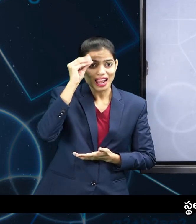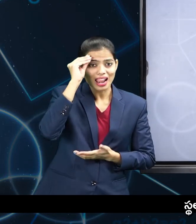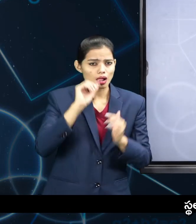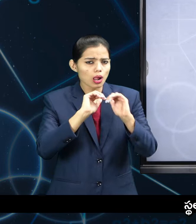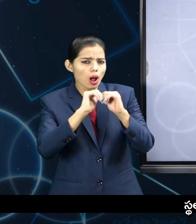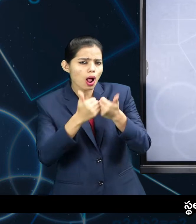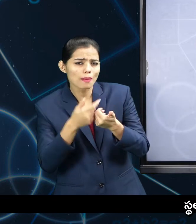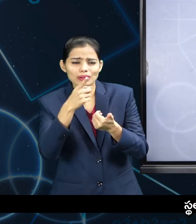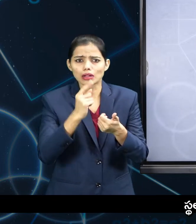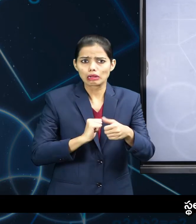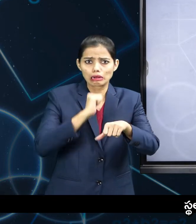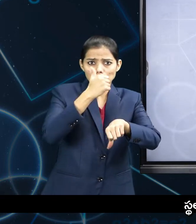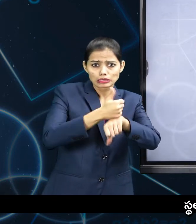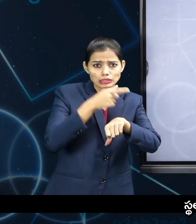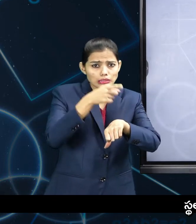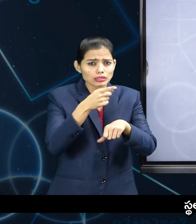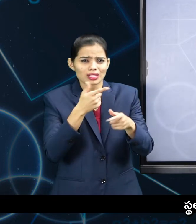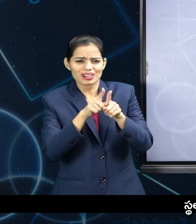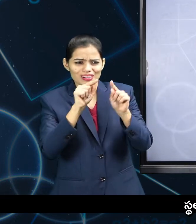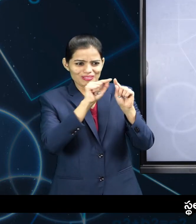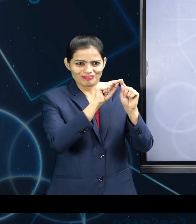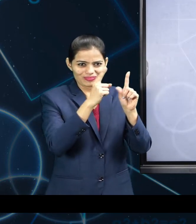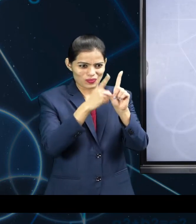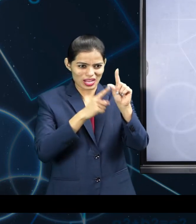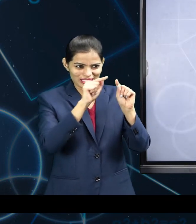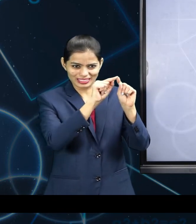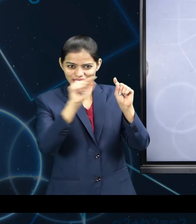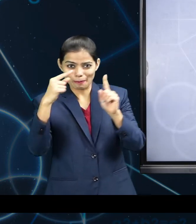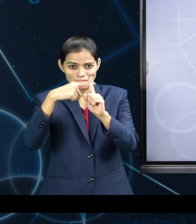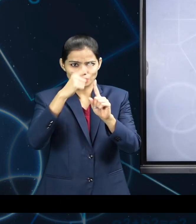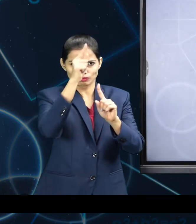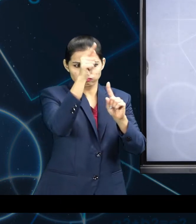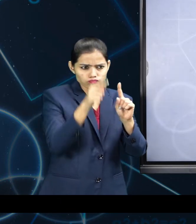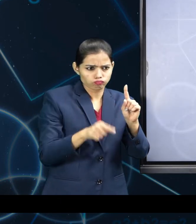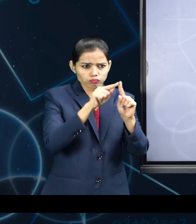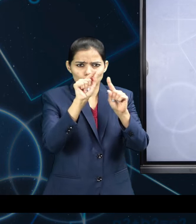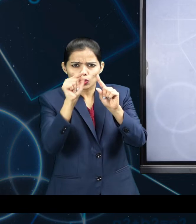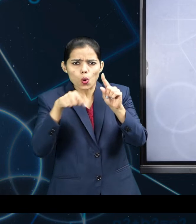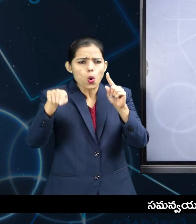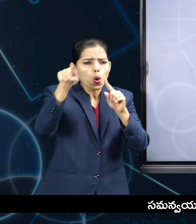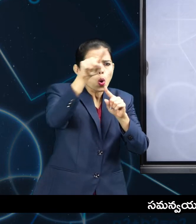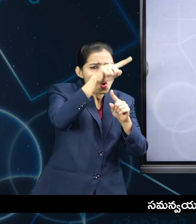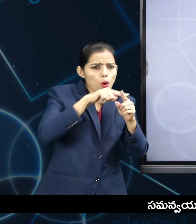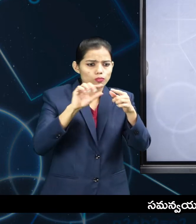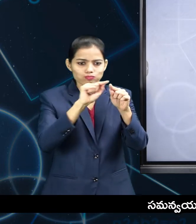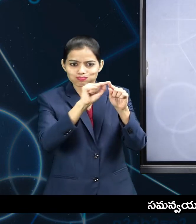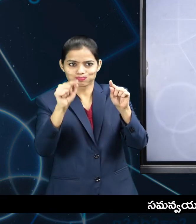స్థలాలు మరియు వస్తువులను గుర్తించడానికి స్థిరమైన సూచనలను ఉపయోగించి సమన్వయ వ్యవస్థను